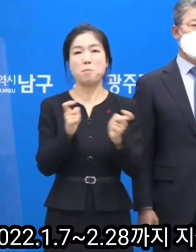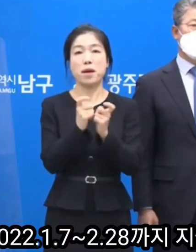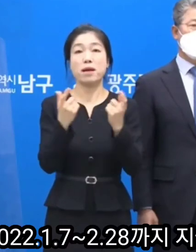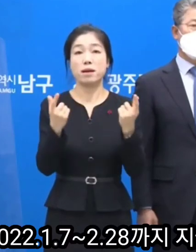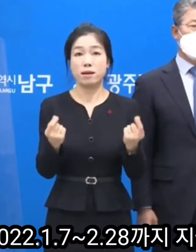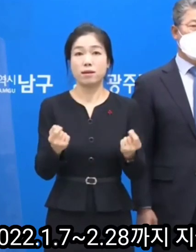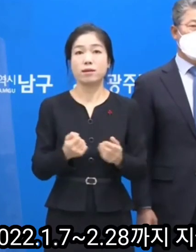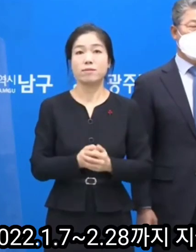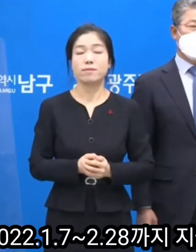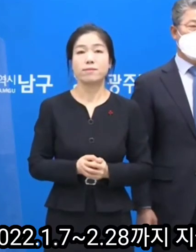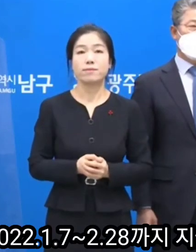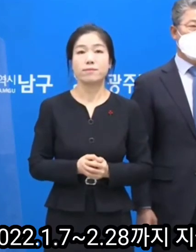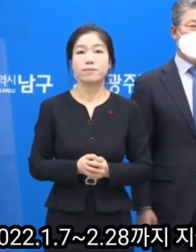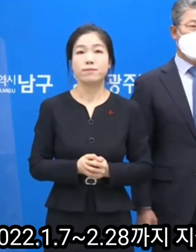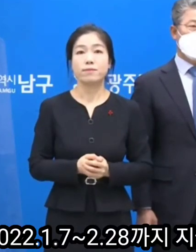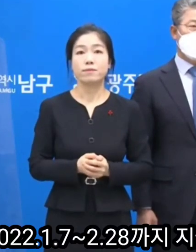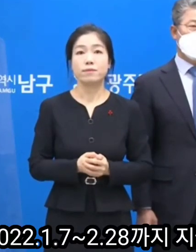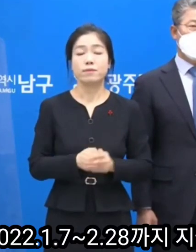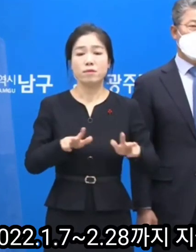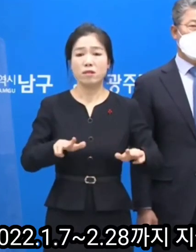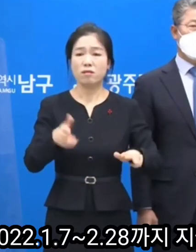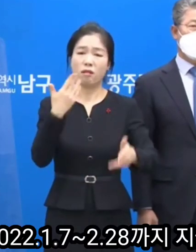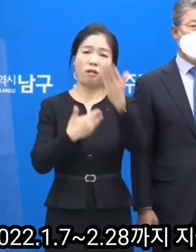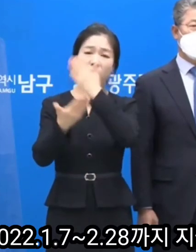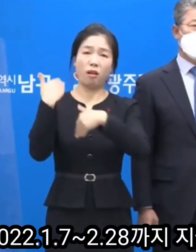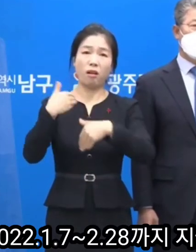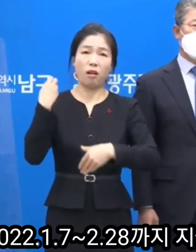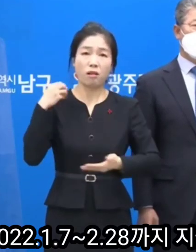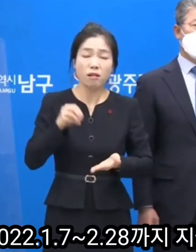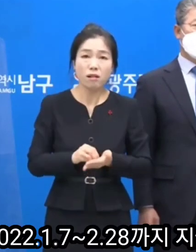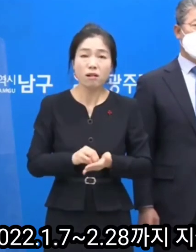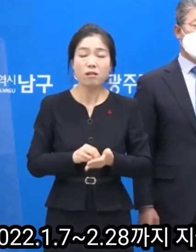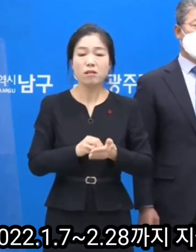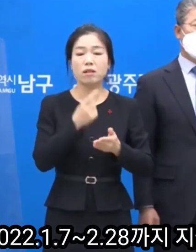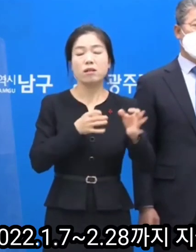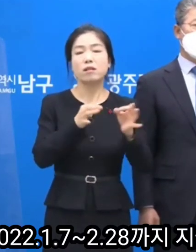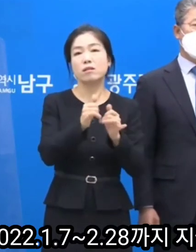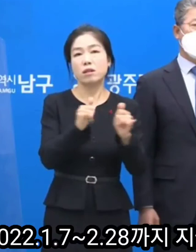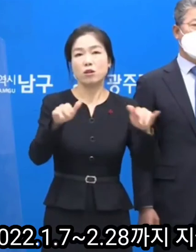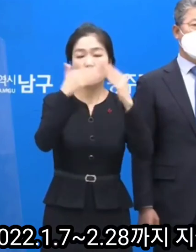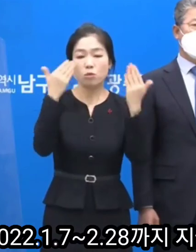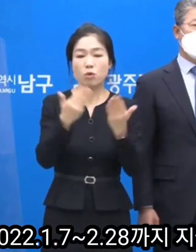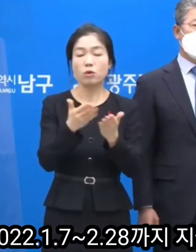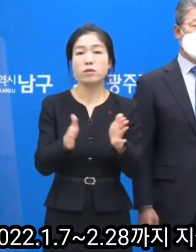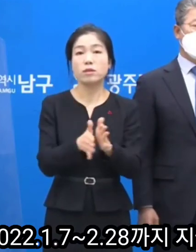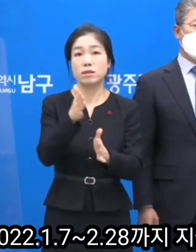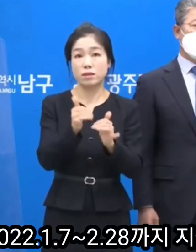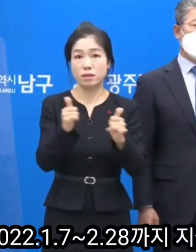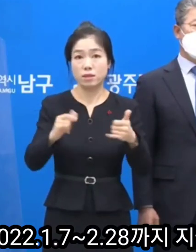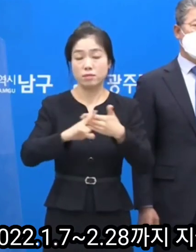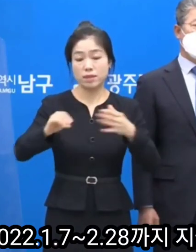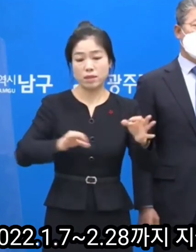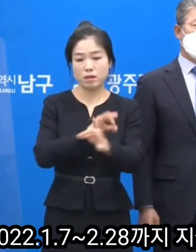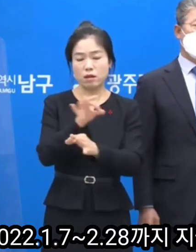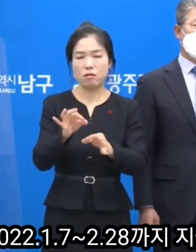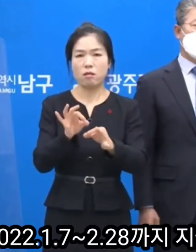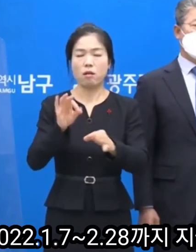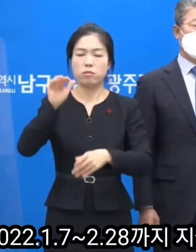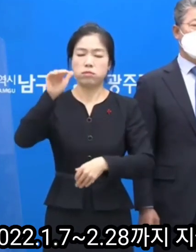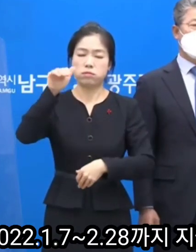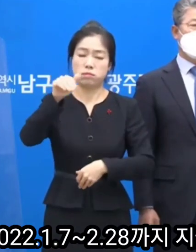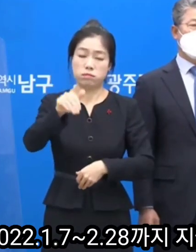있습니다. 여기서 과거로 돌아가면 소상공인은 물론 모든 시민과 지역경제가